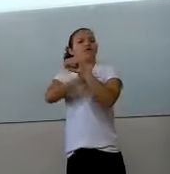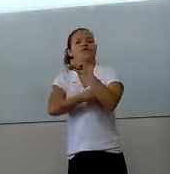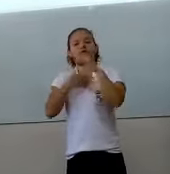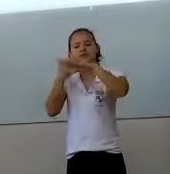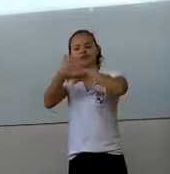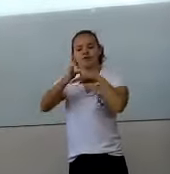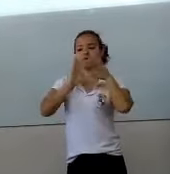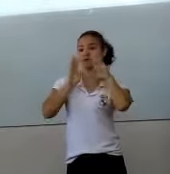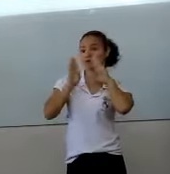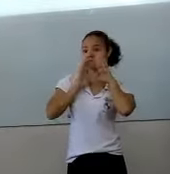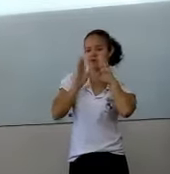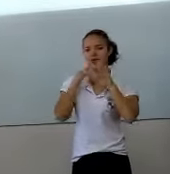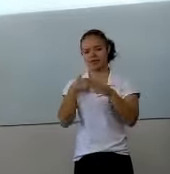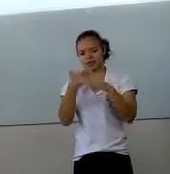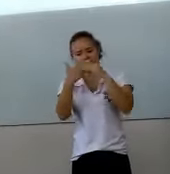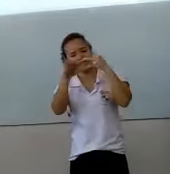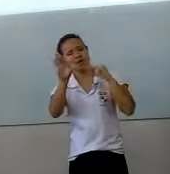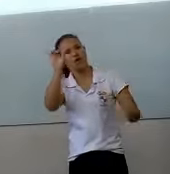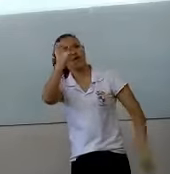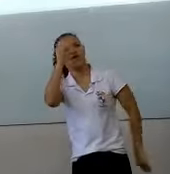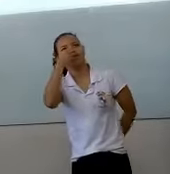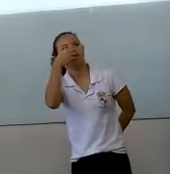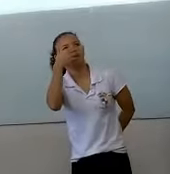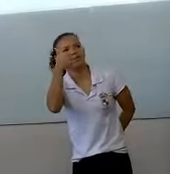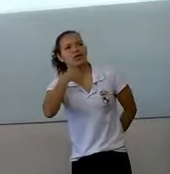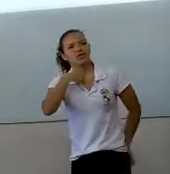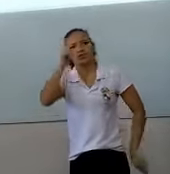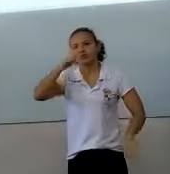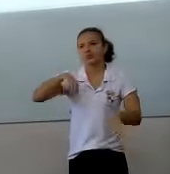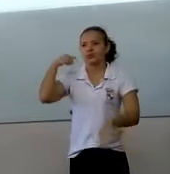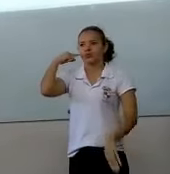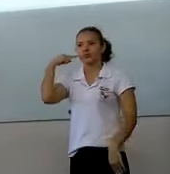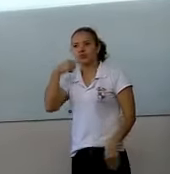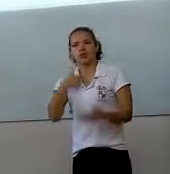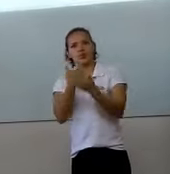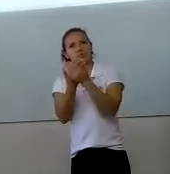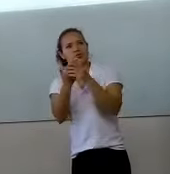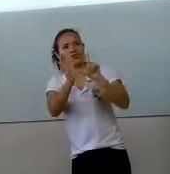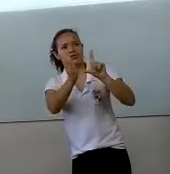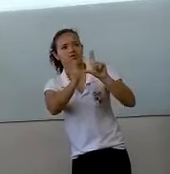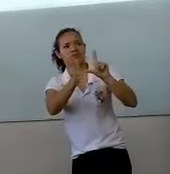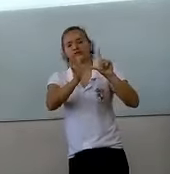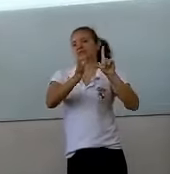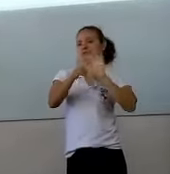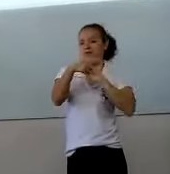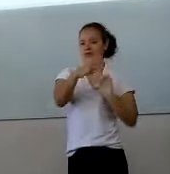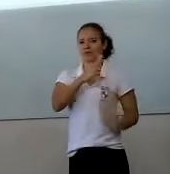tentar. Tive coragem, fui ao Facebook dele, mandei uma mensagem. Oi, tudo bem? Eu sou surda, eu faço curso de